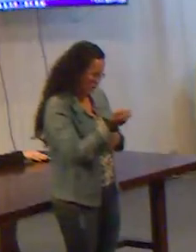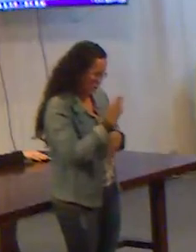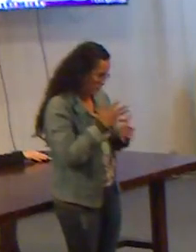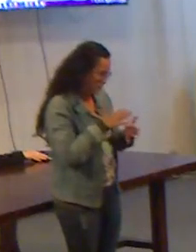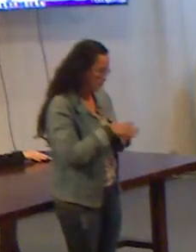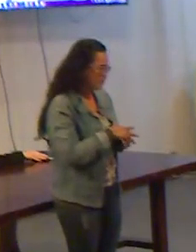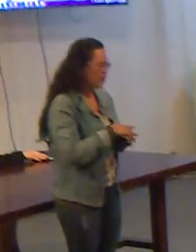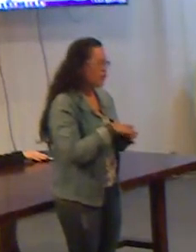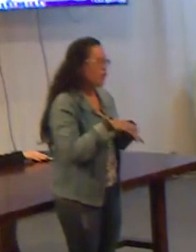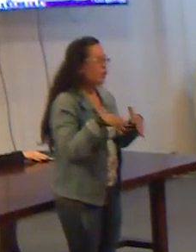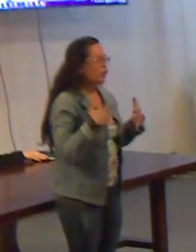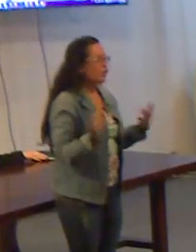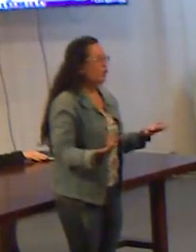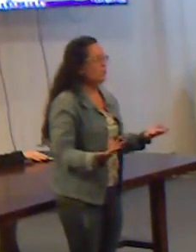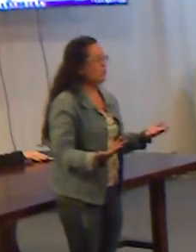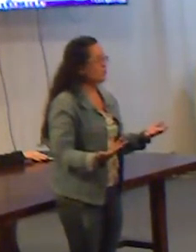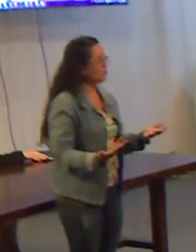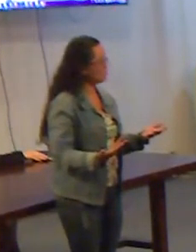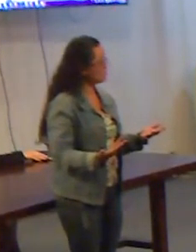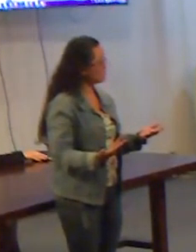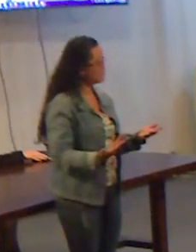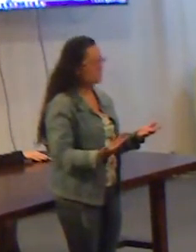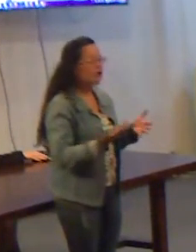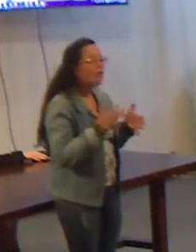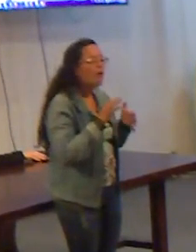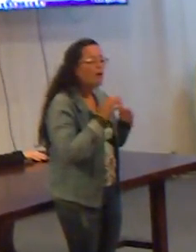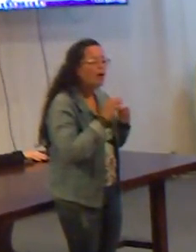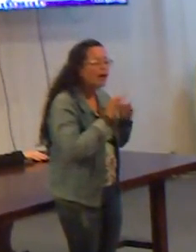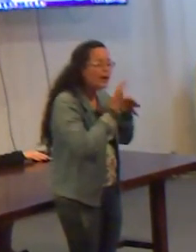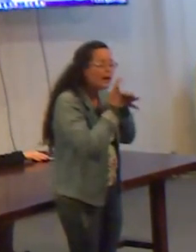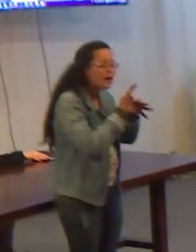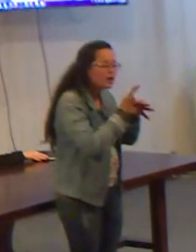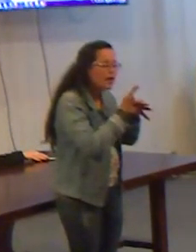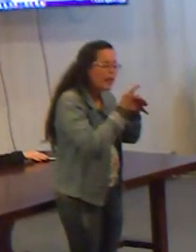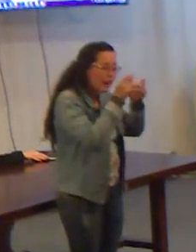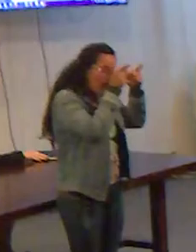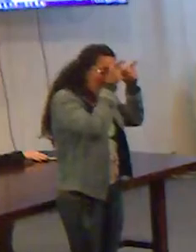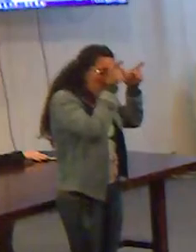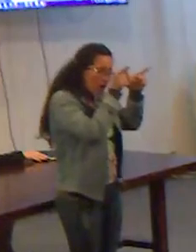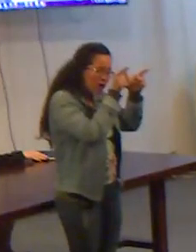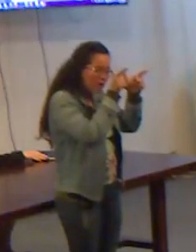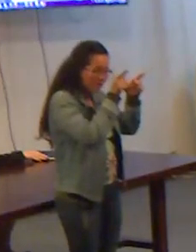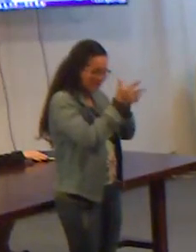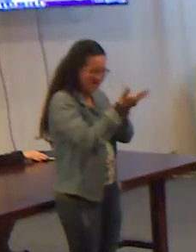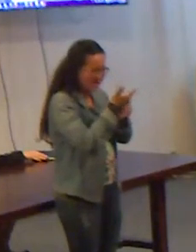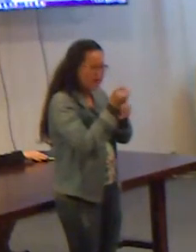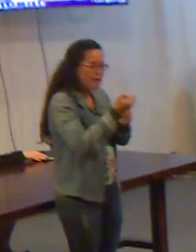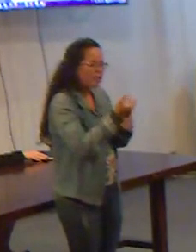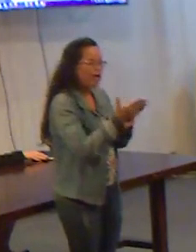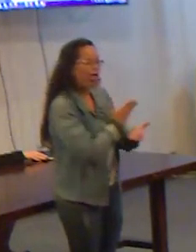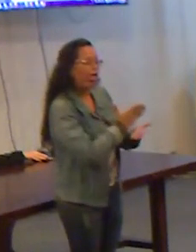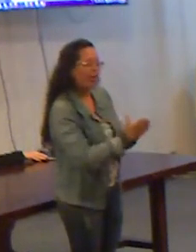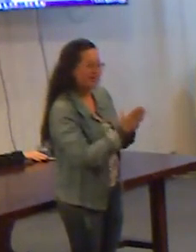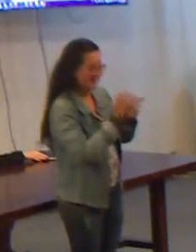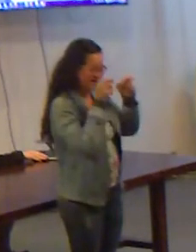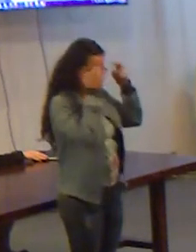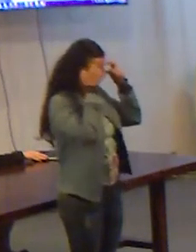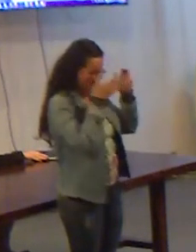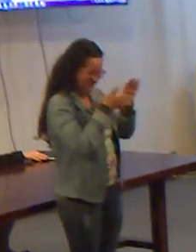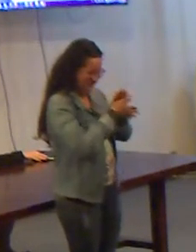como esa articulación entre los lenguajes artísticos y segmentábamos pues el